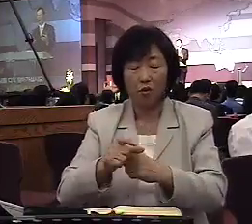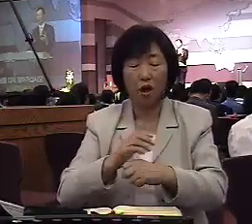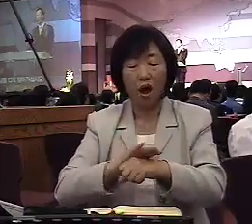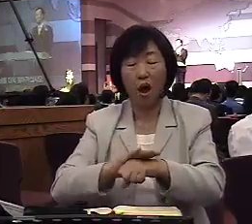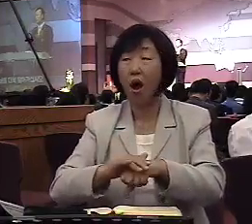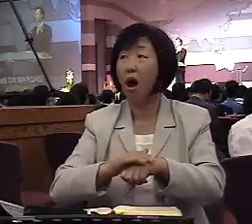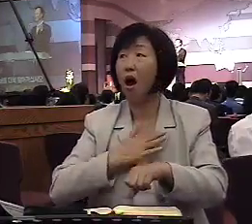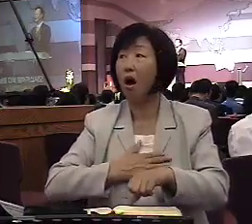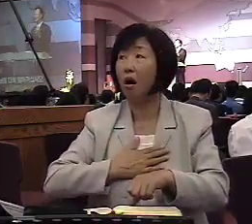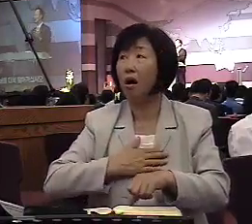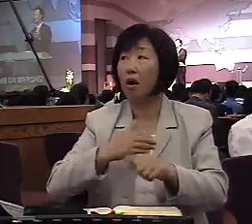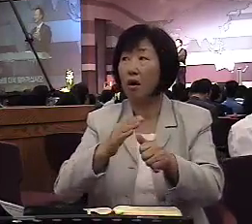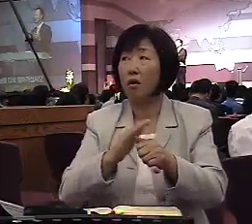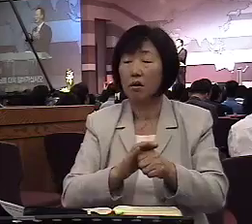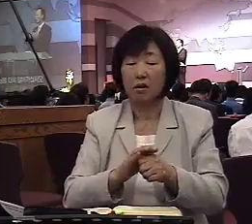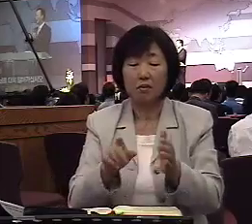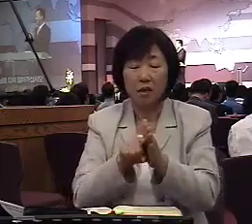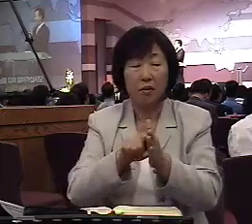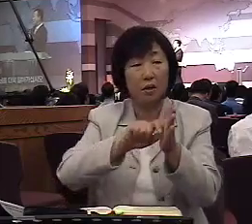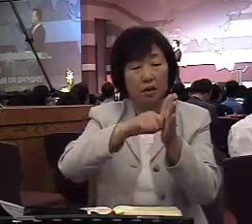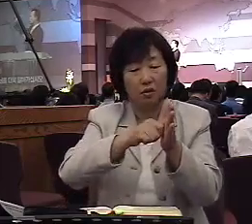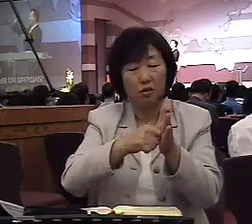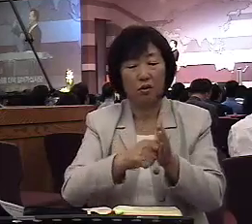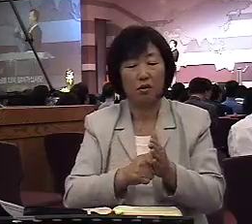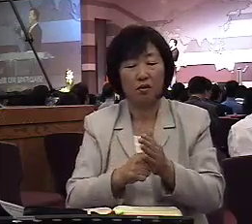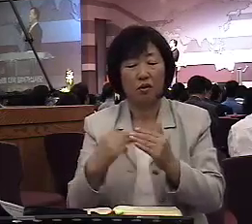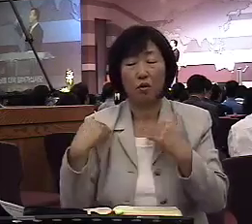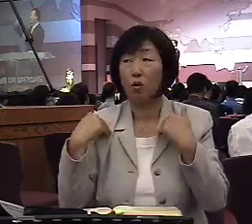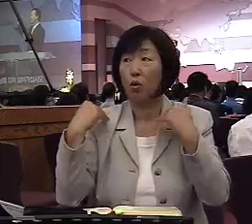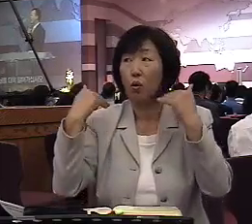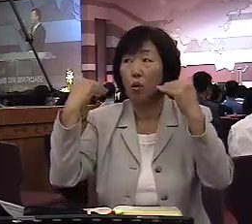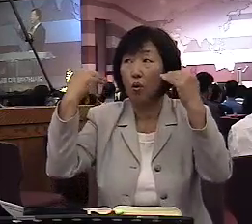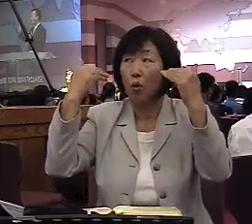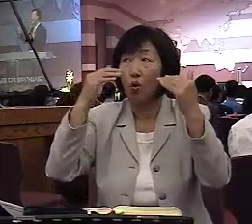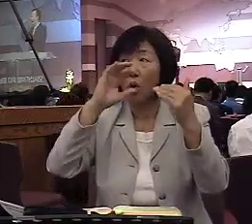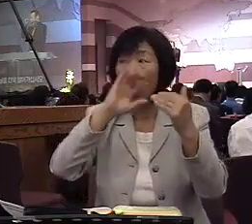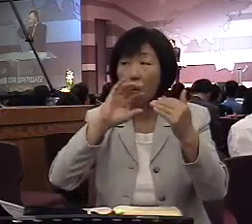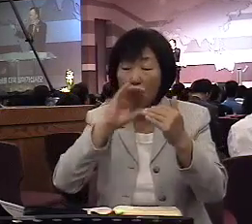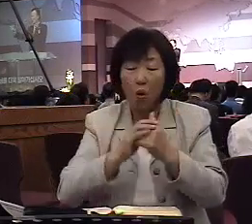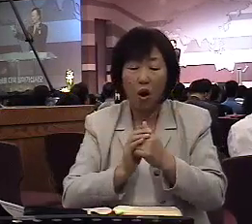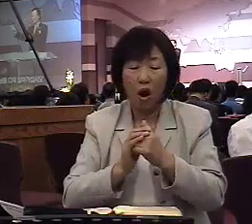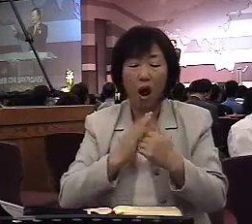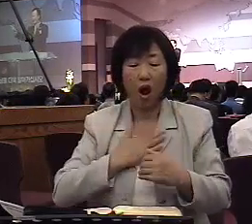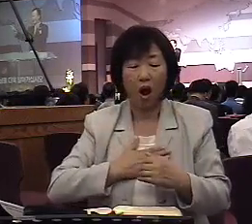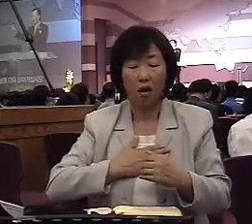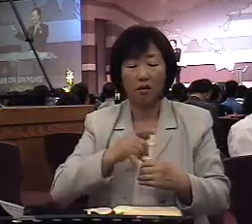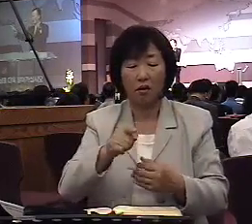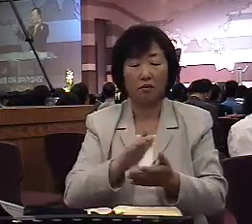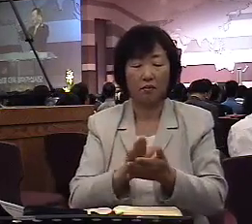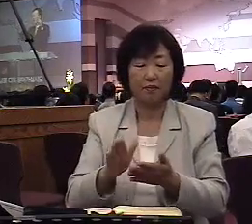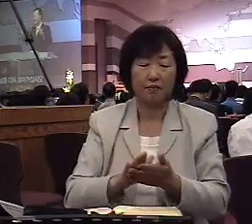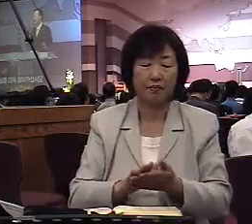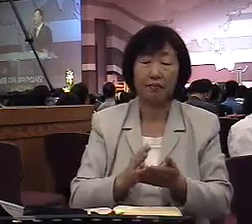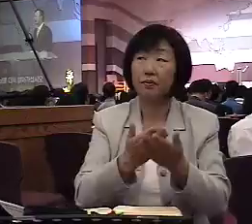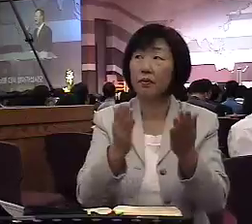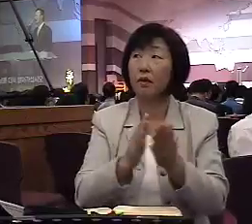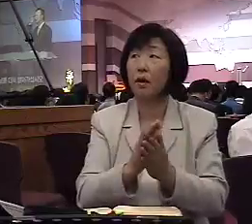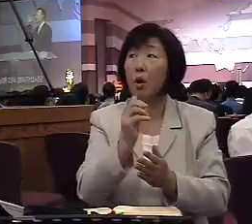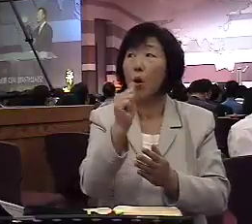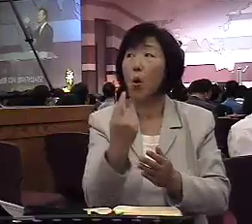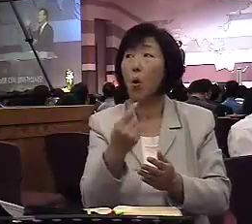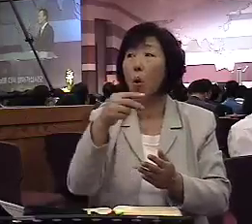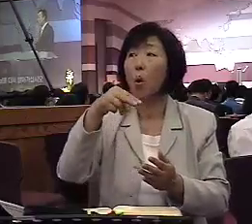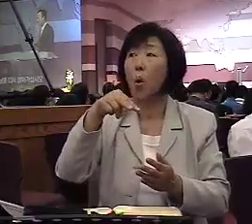돼요. 우리 믿음의 키는, 우리가 양육되고 훈련받는 데 키는 아는 것입니다. 여러분, 호세아